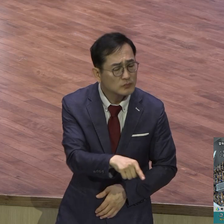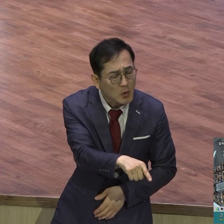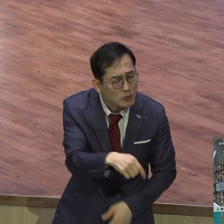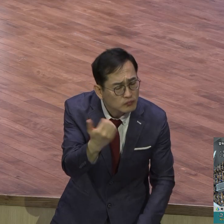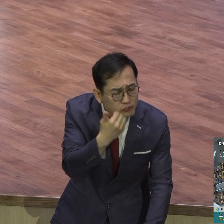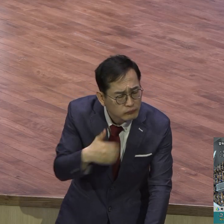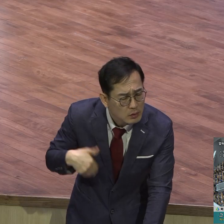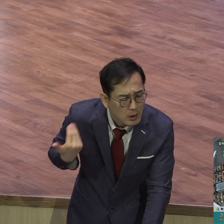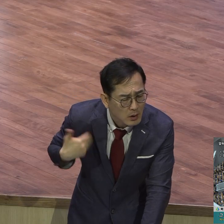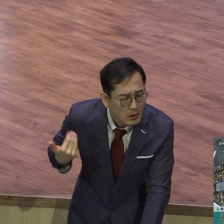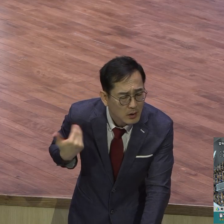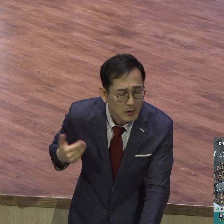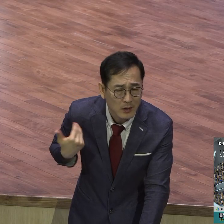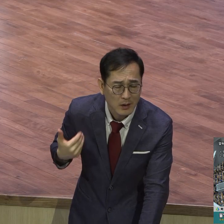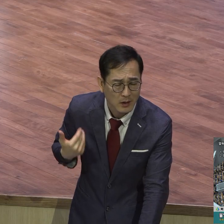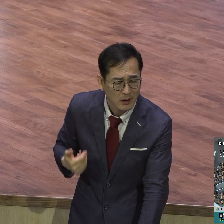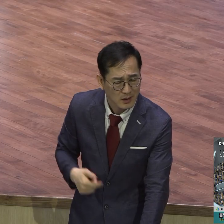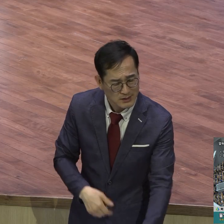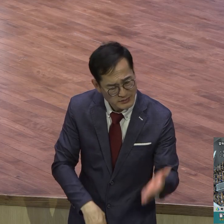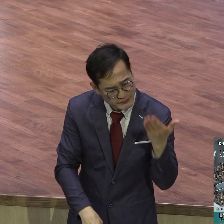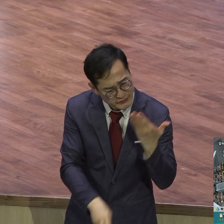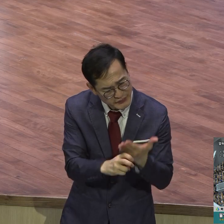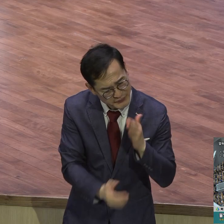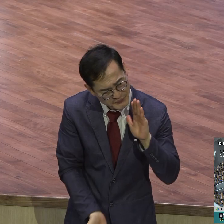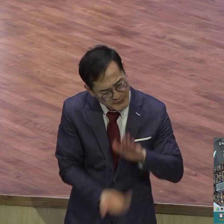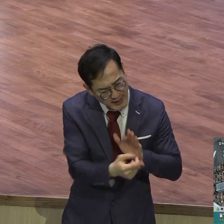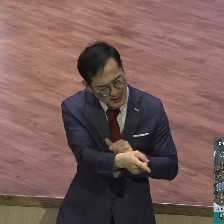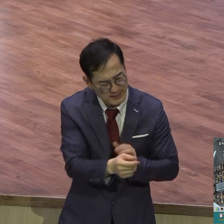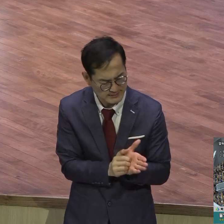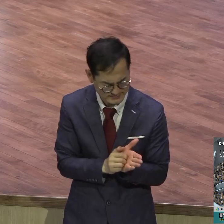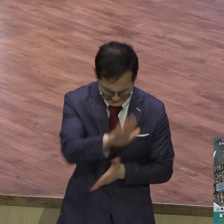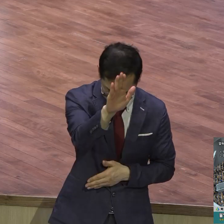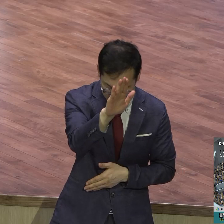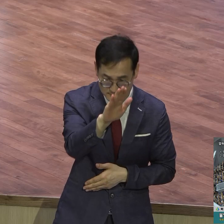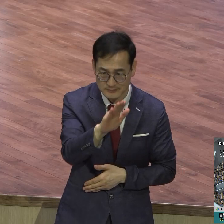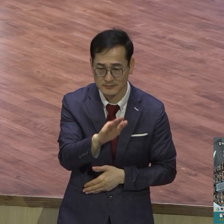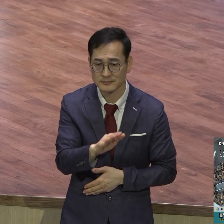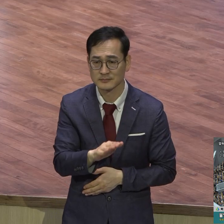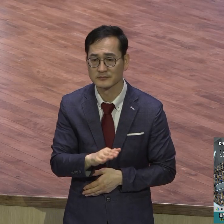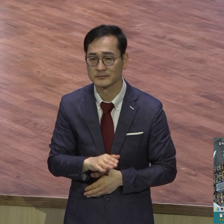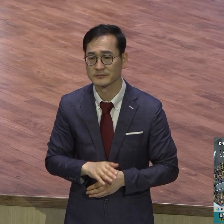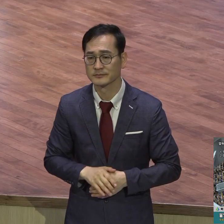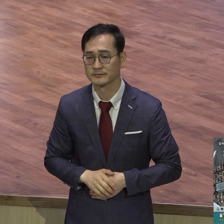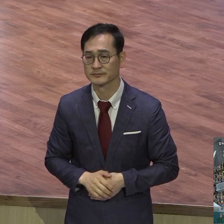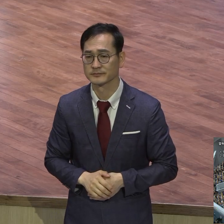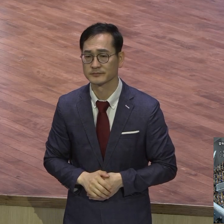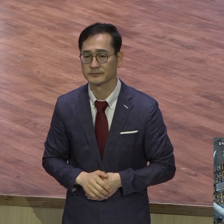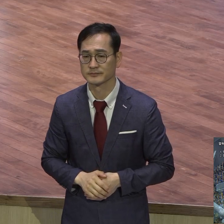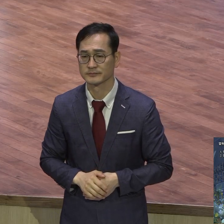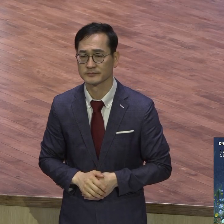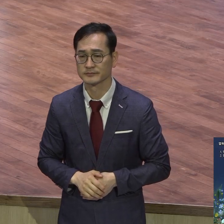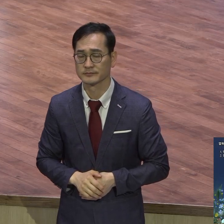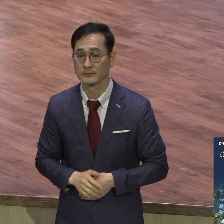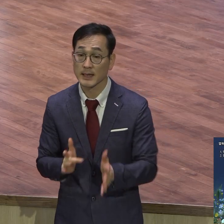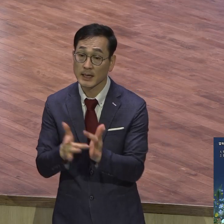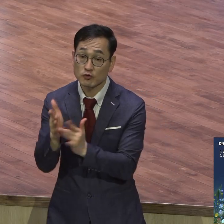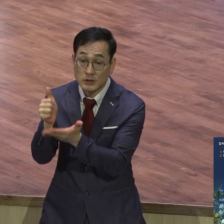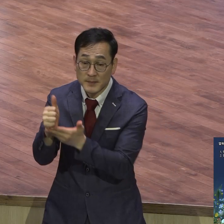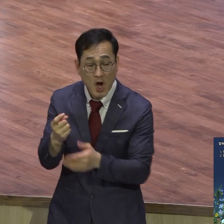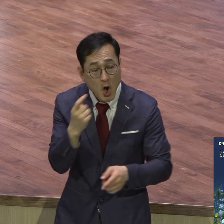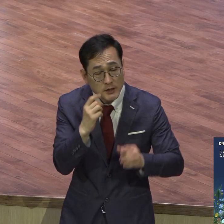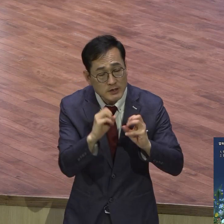너희를 도무지 알지 못하니 불법을 행하는 자들 내게서 떠나가라 하리라. 예수님은 이